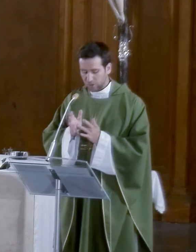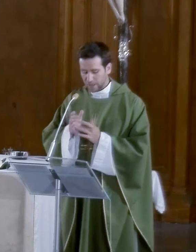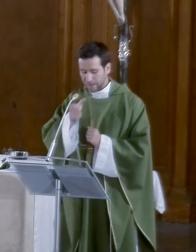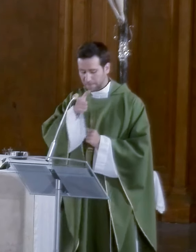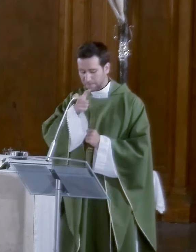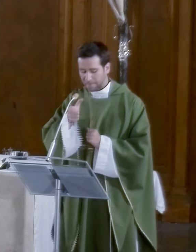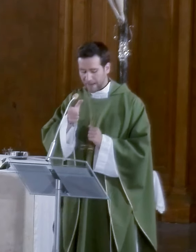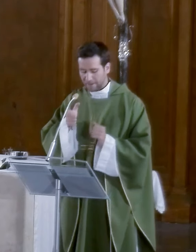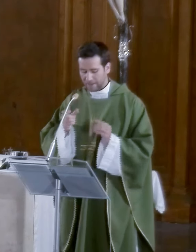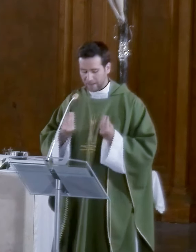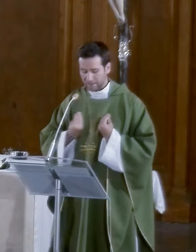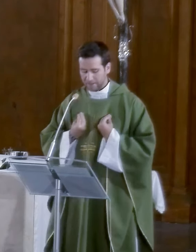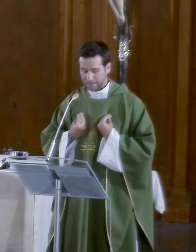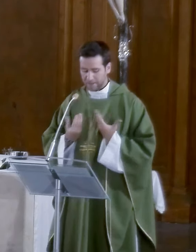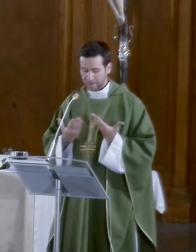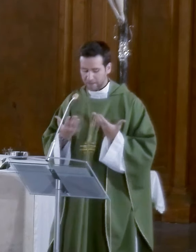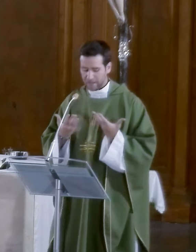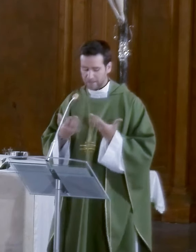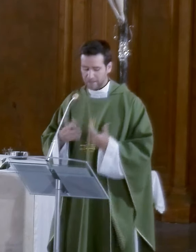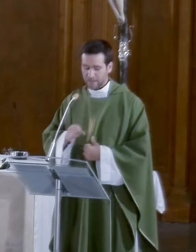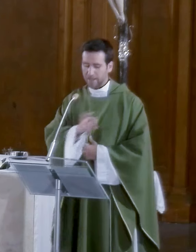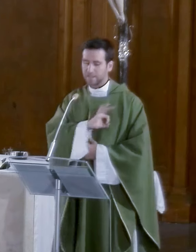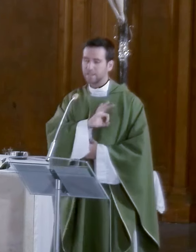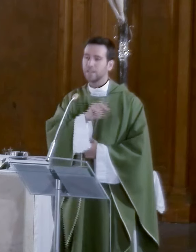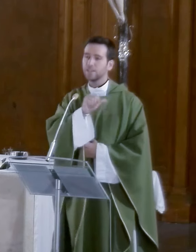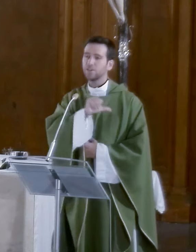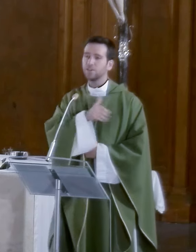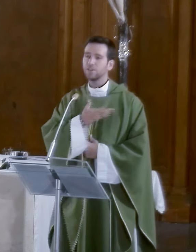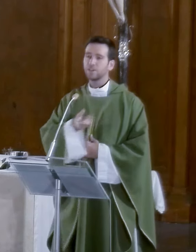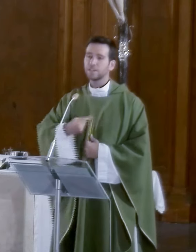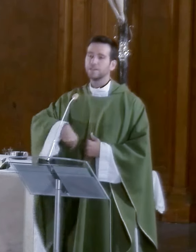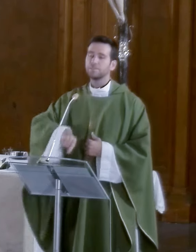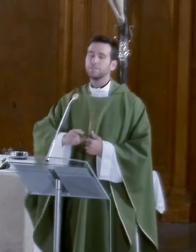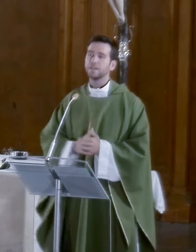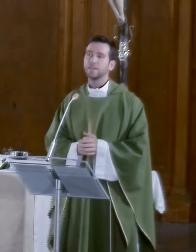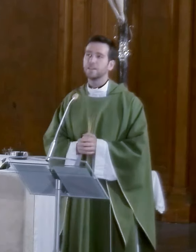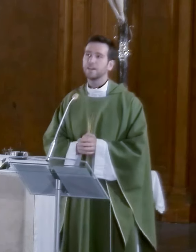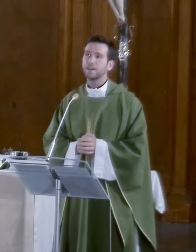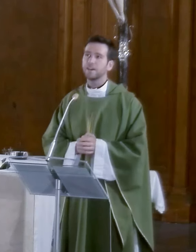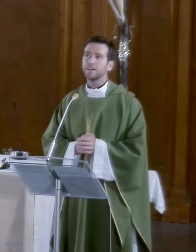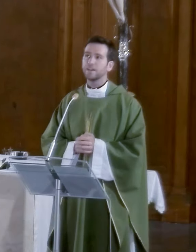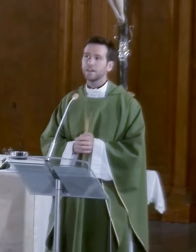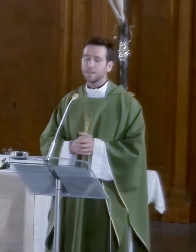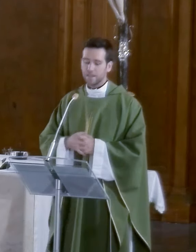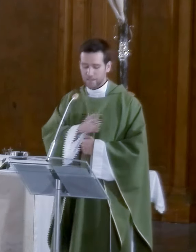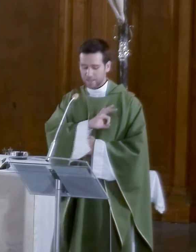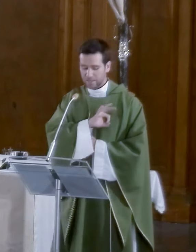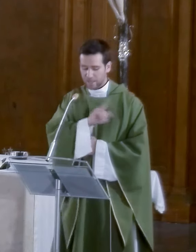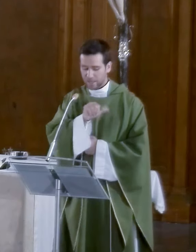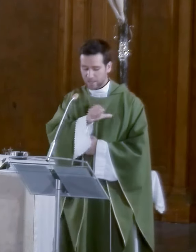Tú, palabra de vida, Señor, ten